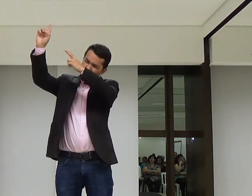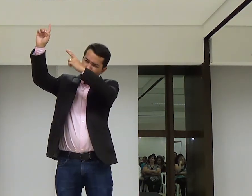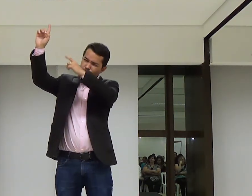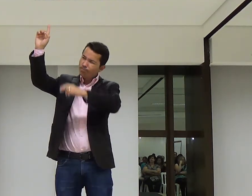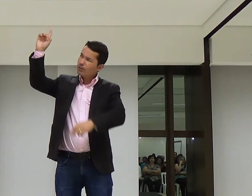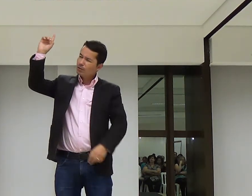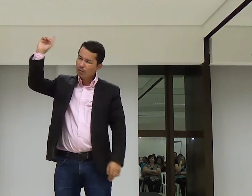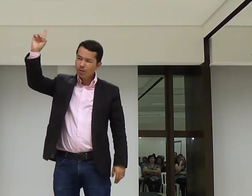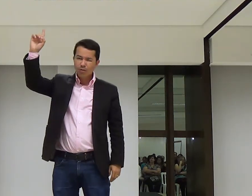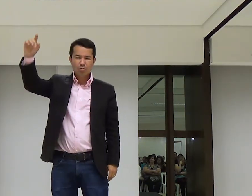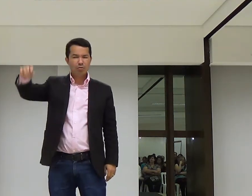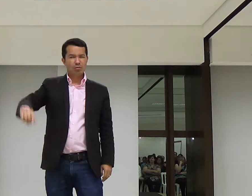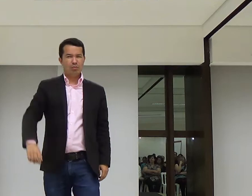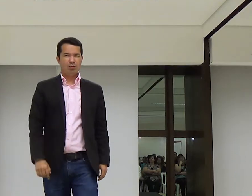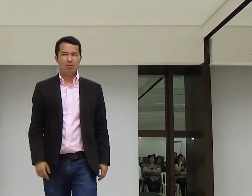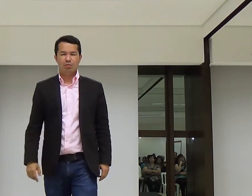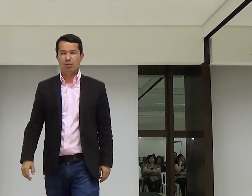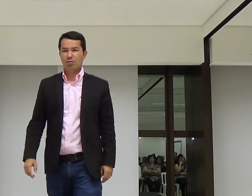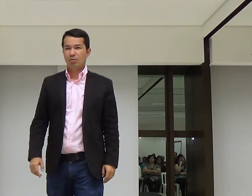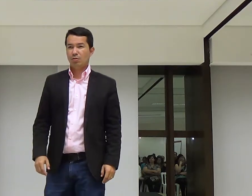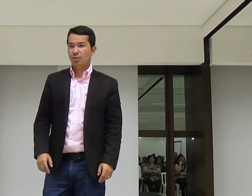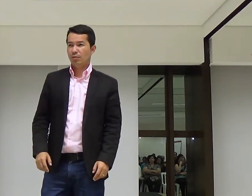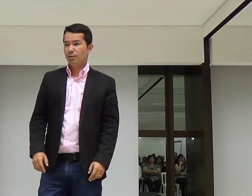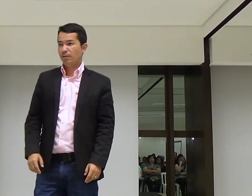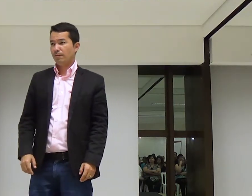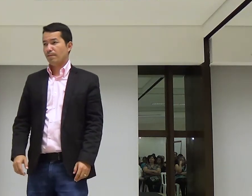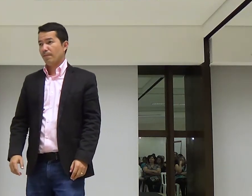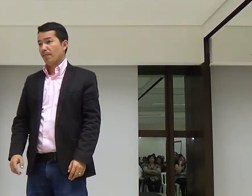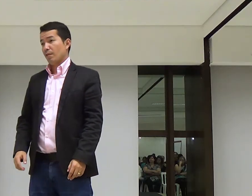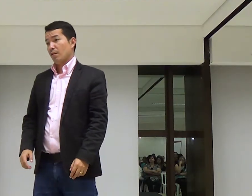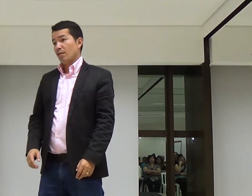Deus, focar nossa vida em Deus.